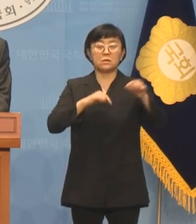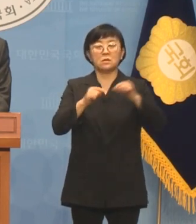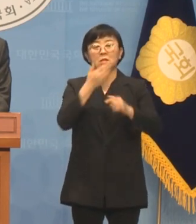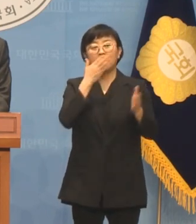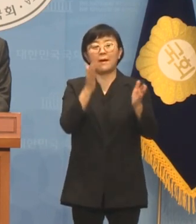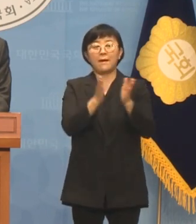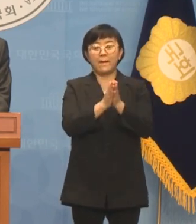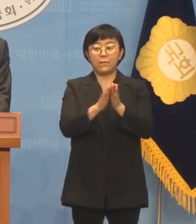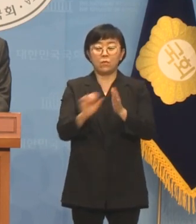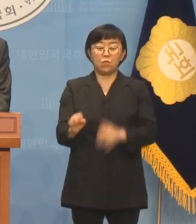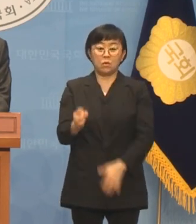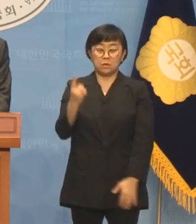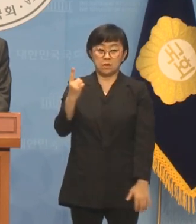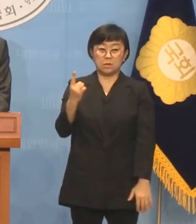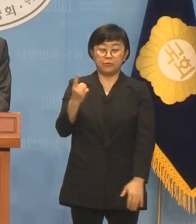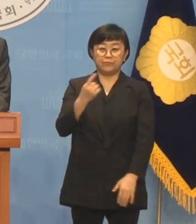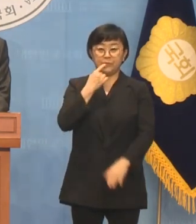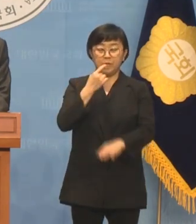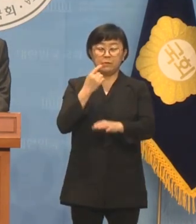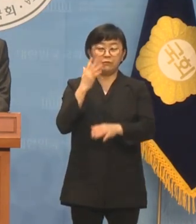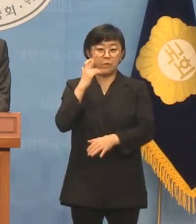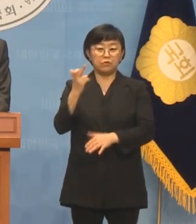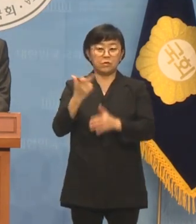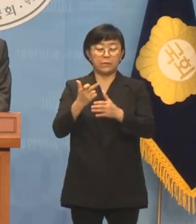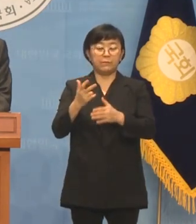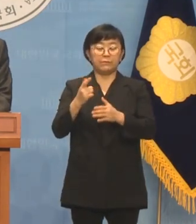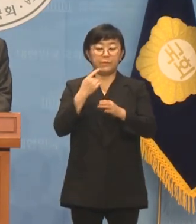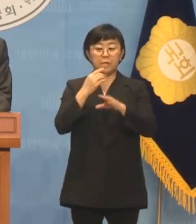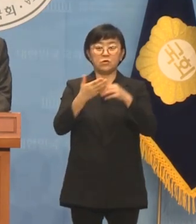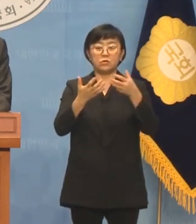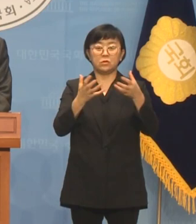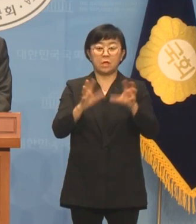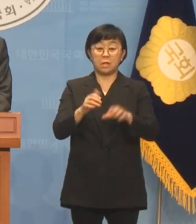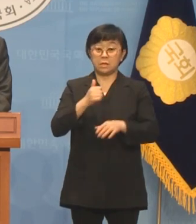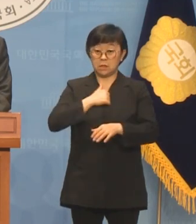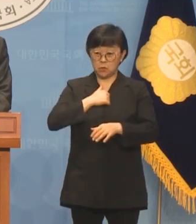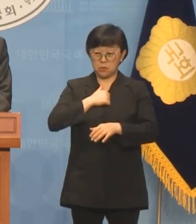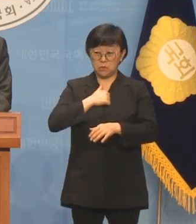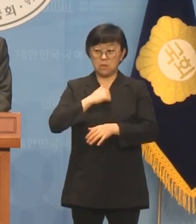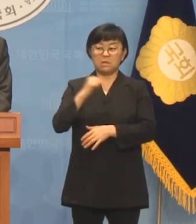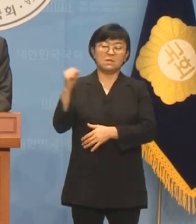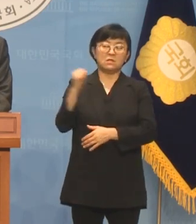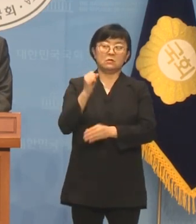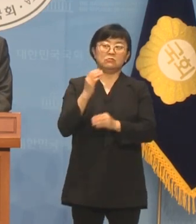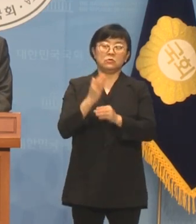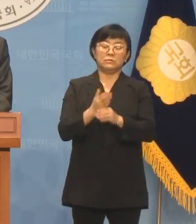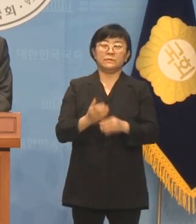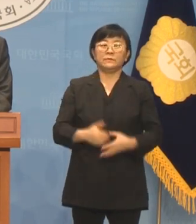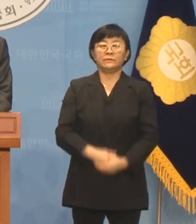폭고로 울산 민주당의 자존심이 송두리째 지금 짓밟히고 있습니다.